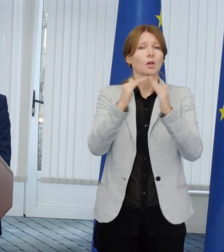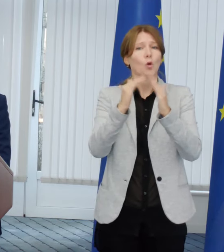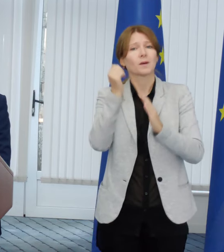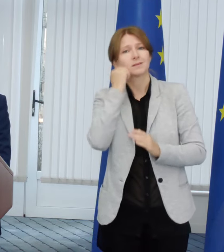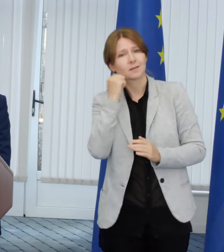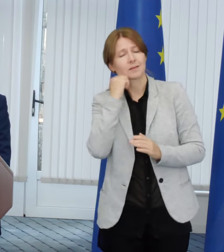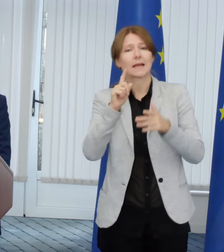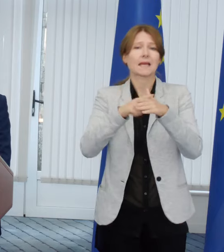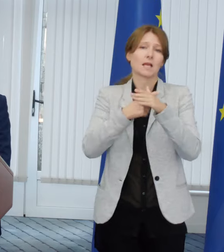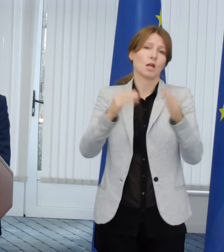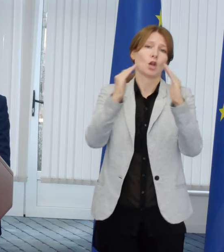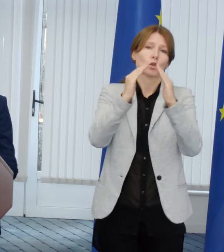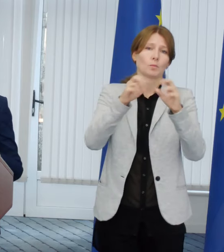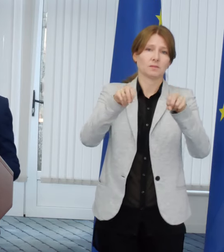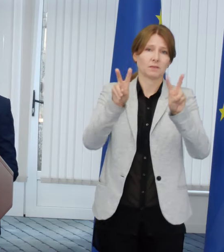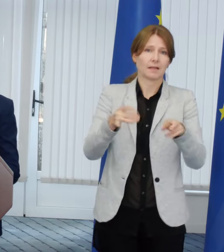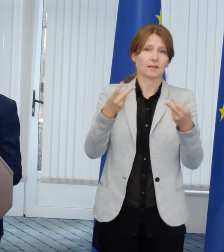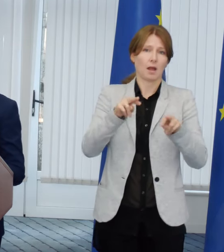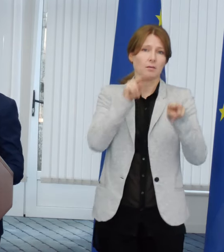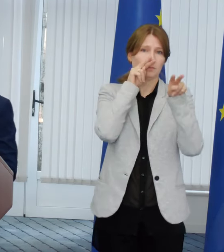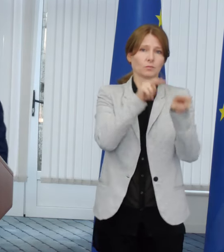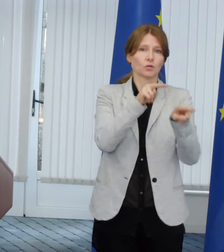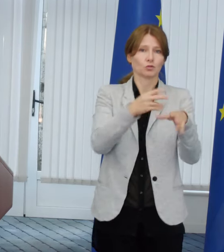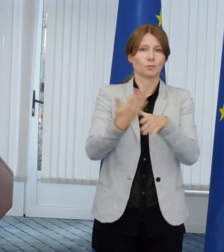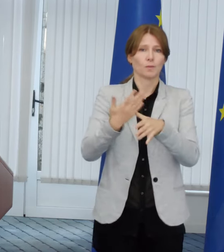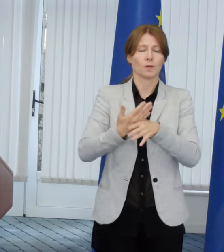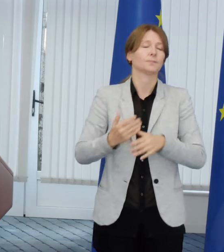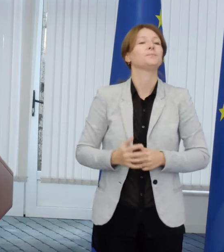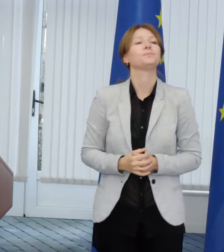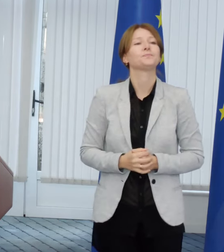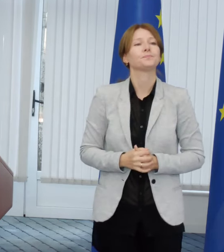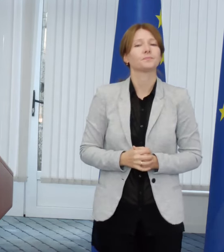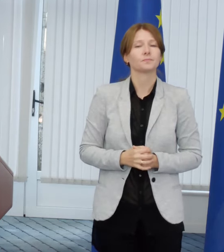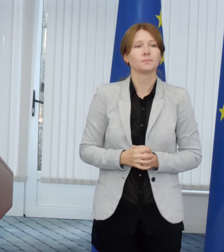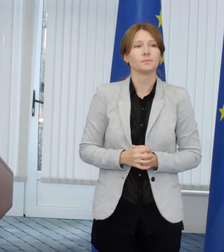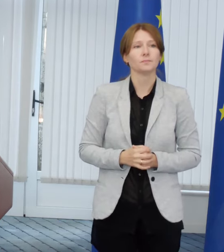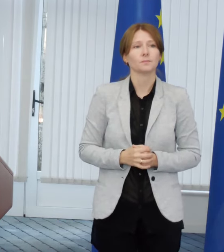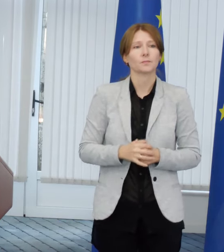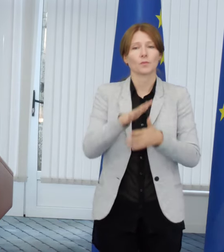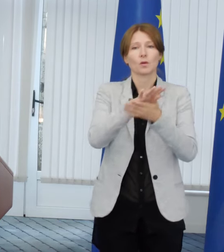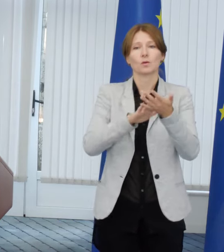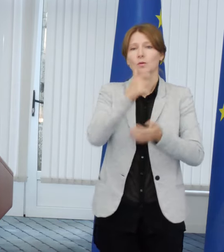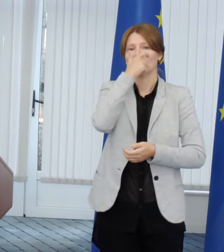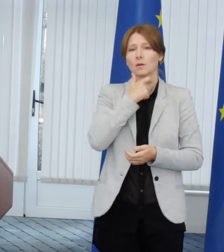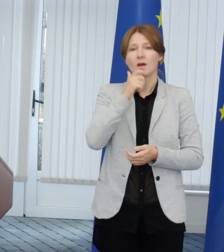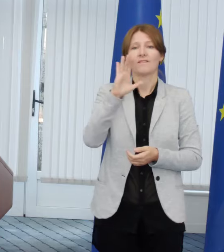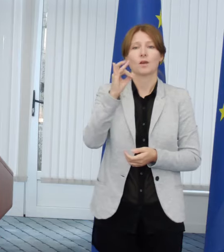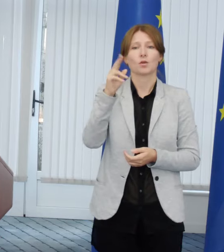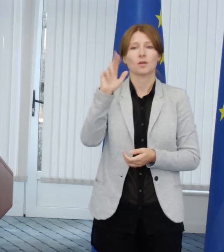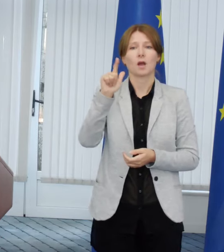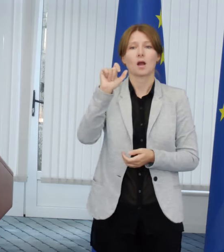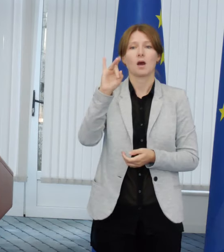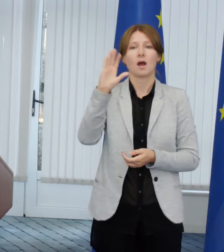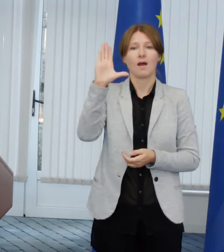pentru îngrijire. Mulțumesc! Vă mulțumim, doamnă deputată. În continuare, oferim cuvântul doamnei Veronica